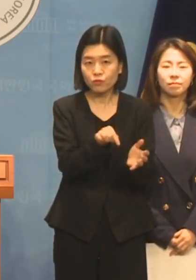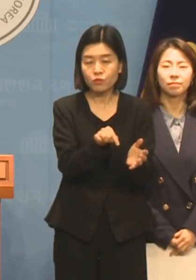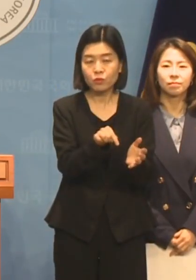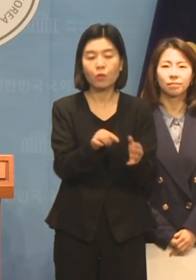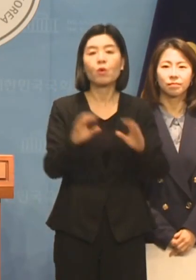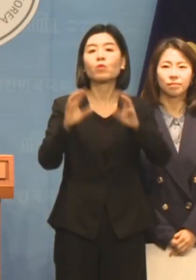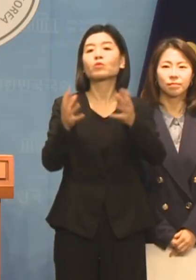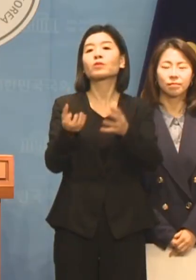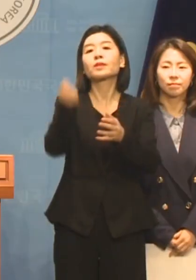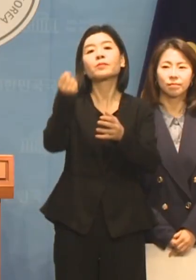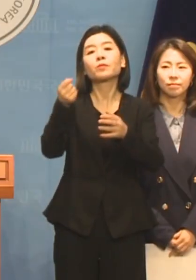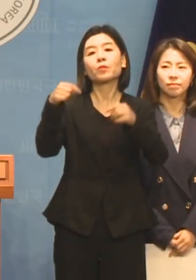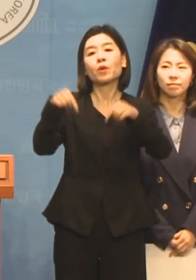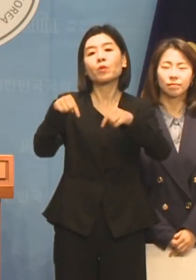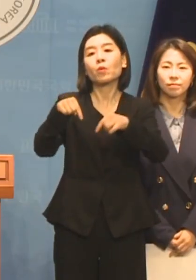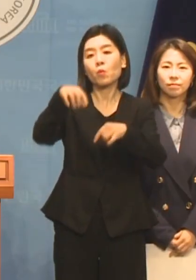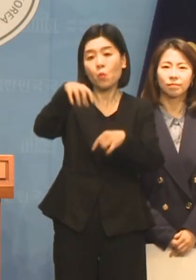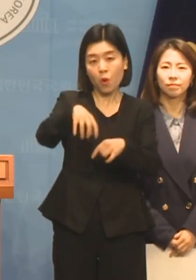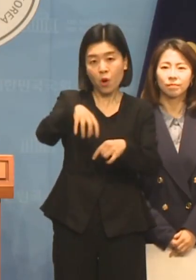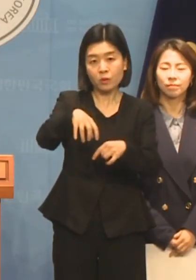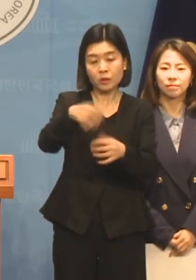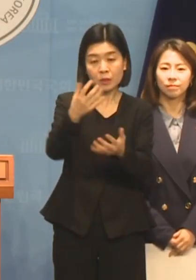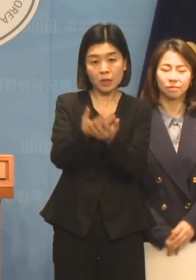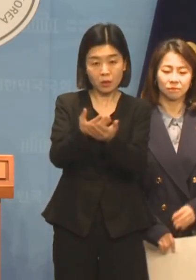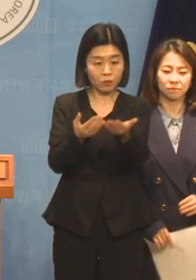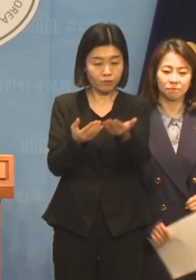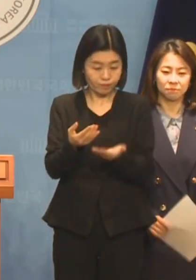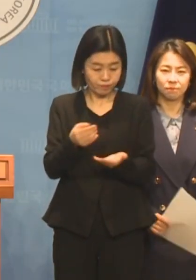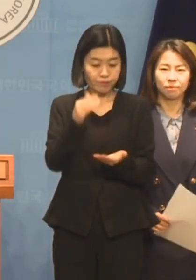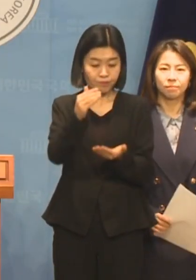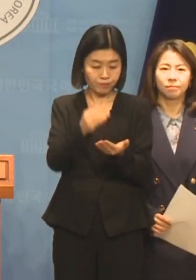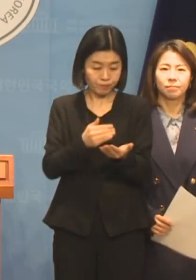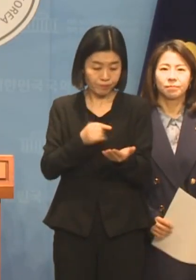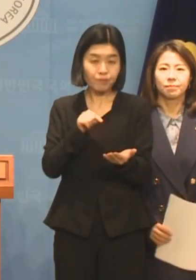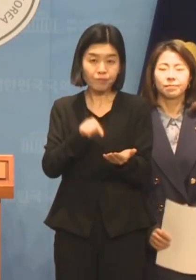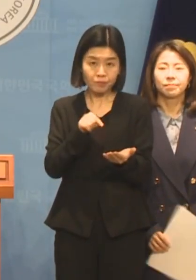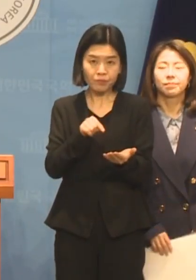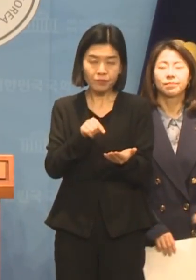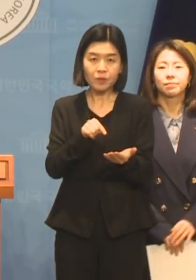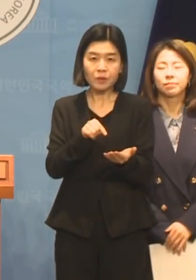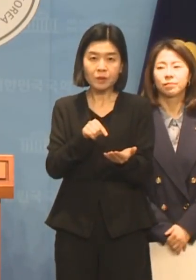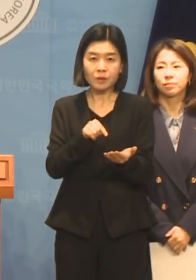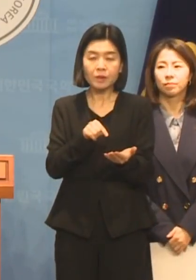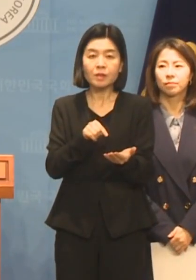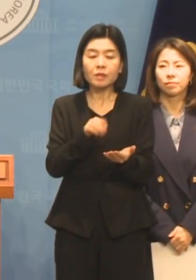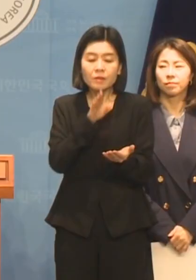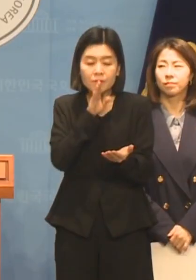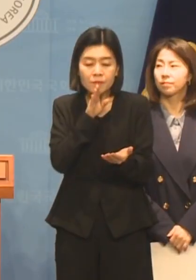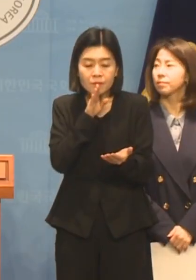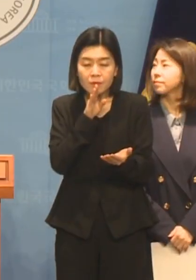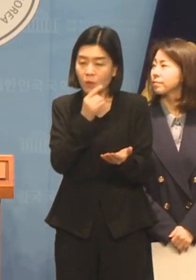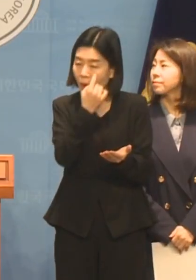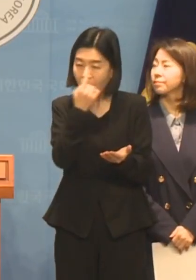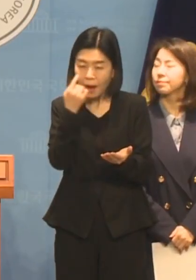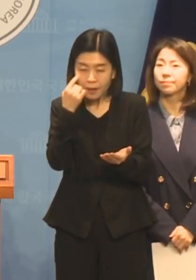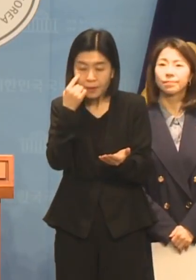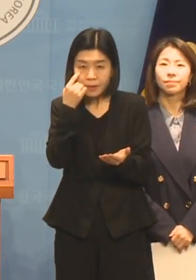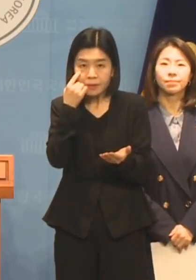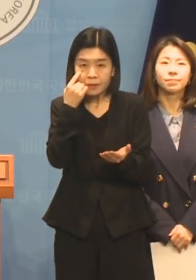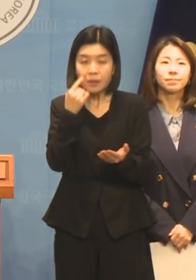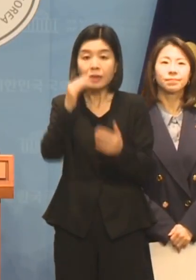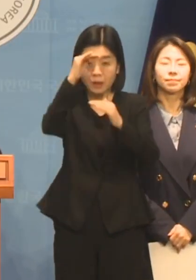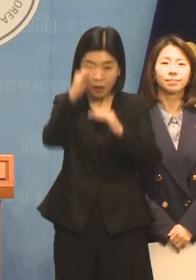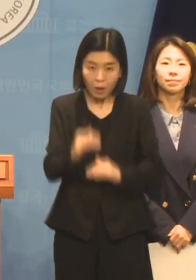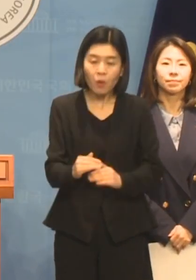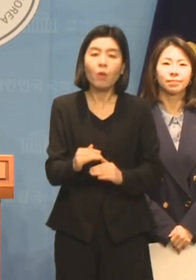국립외교원에서 제출한 자료를 배경으로 해서 저희가 추가적으로 파악한 사실관계를 국민 여러분께 보고드리고자 이